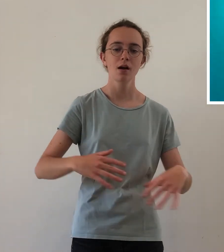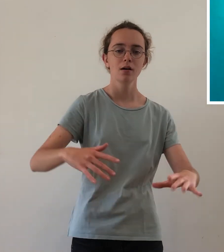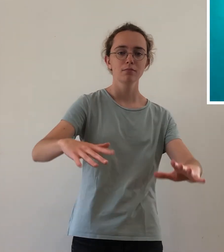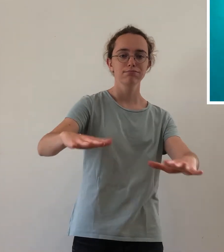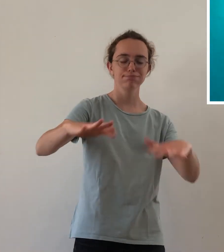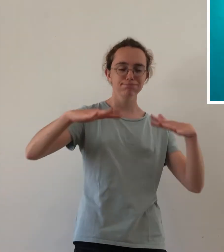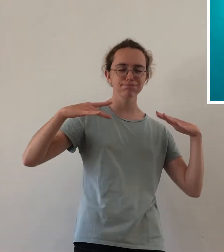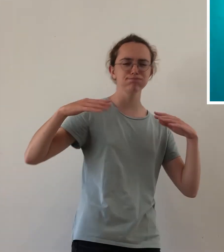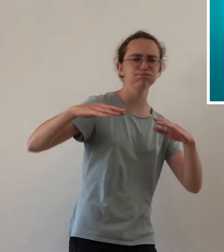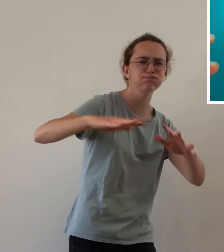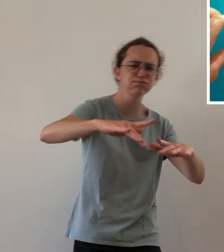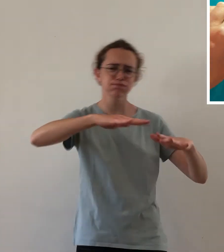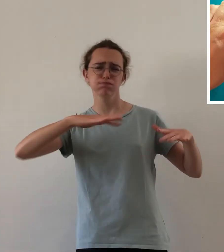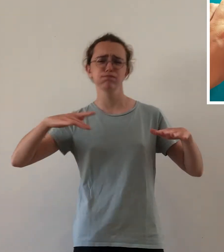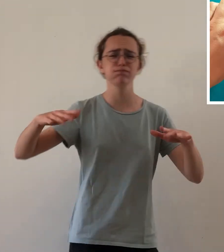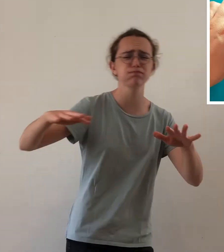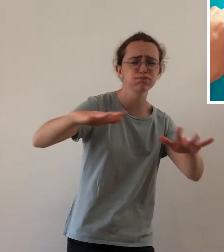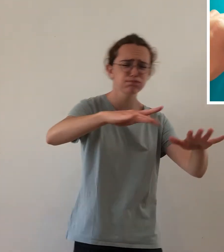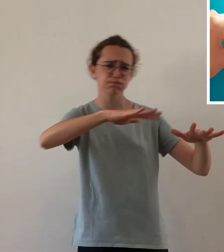Le courant l'entraîne dans un tourbillon.